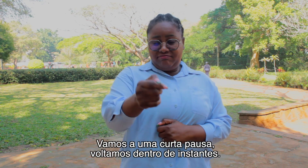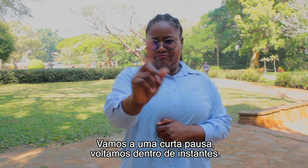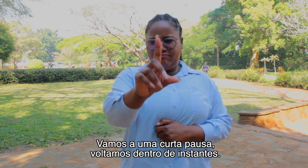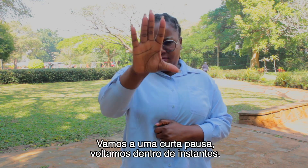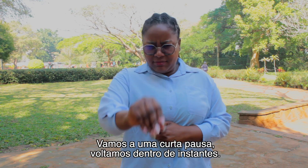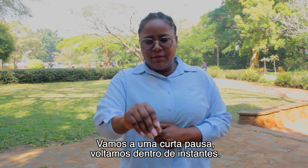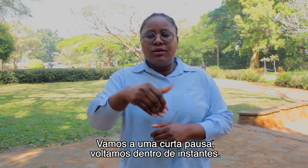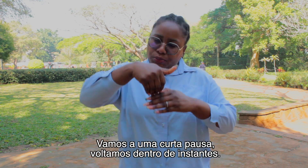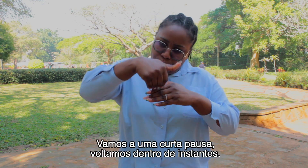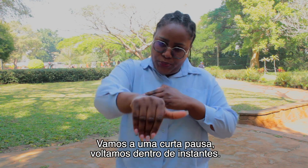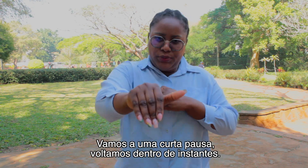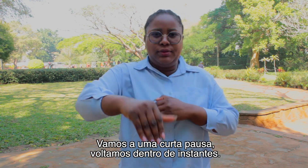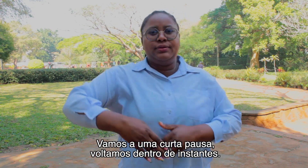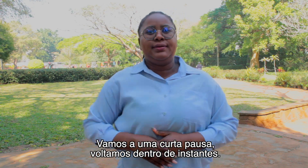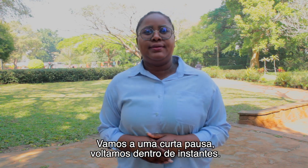curta pausa, voltamos dentro de instantes.